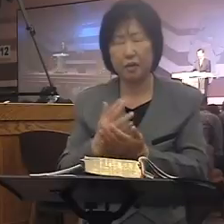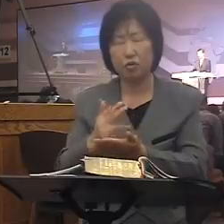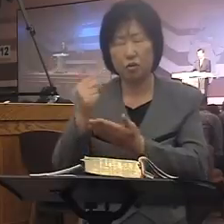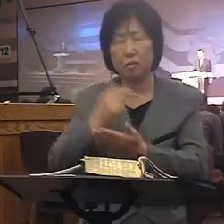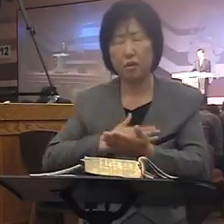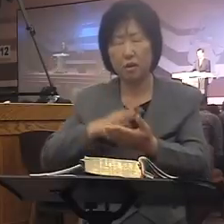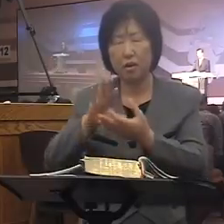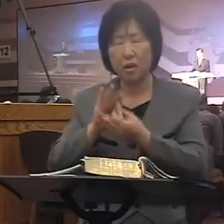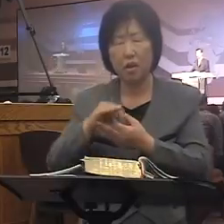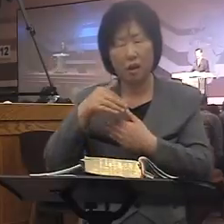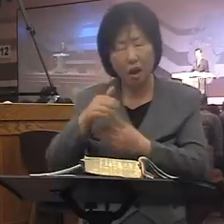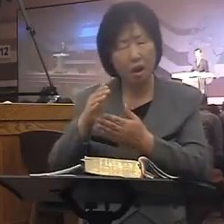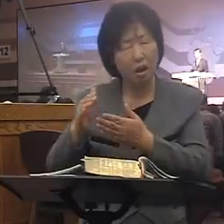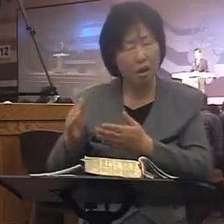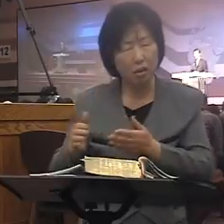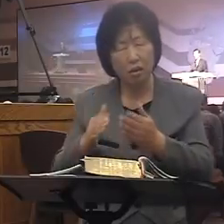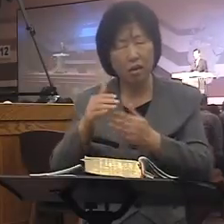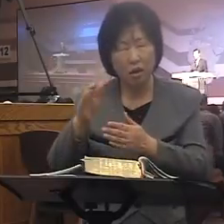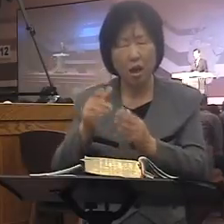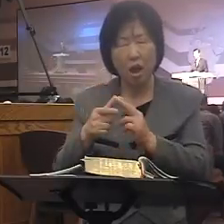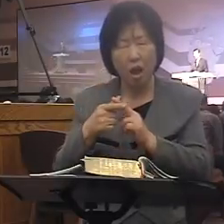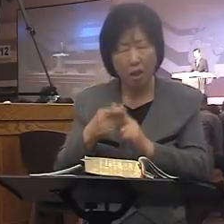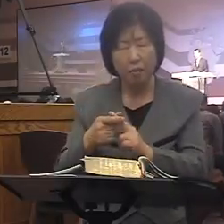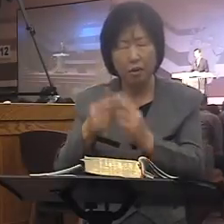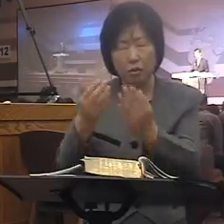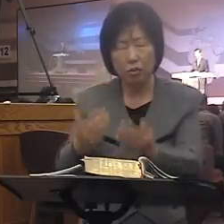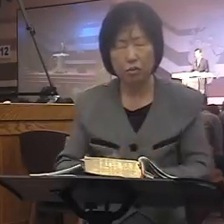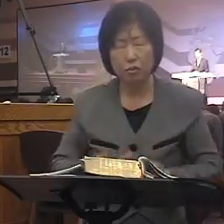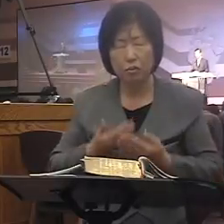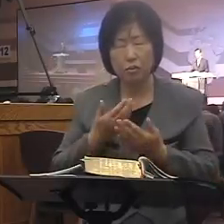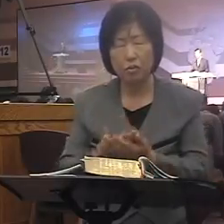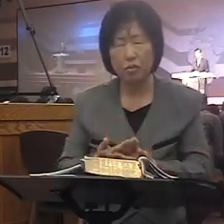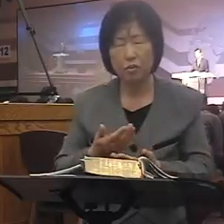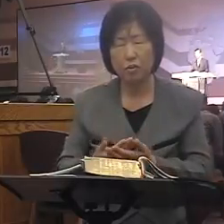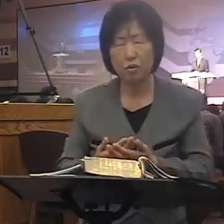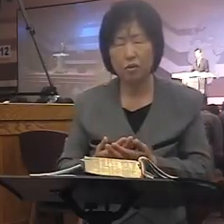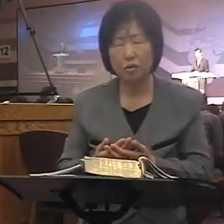주님 나의 갈 길 가운데 함께하여 주시고